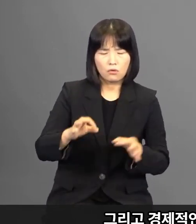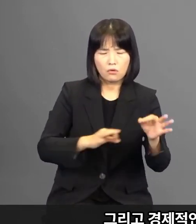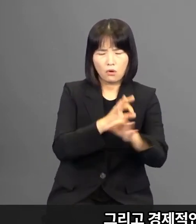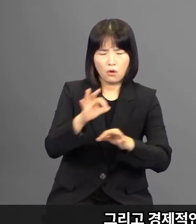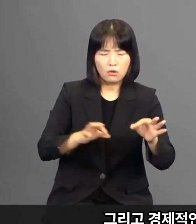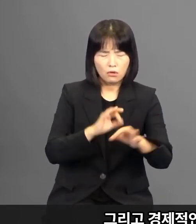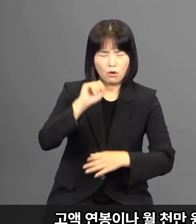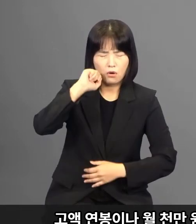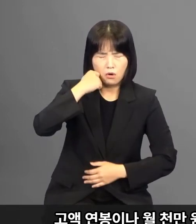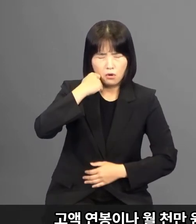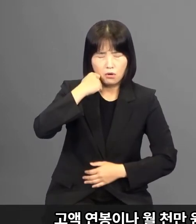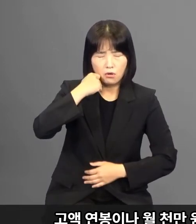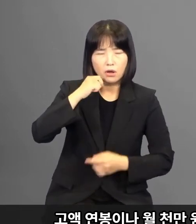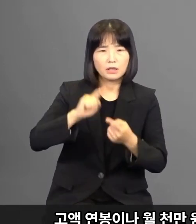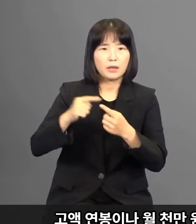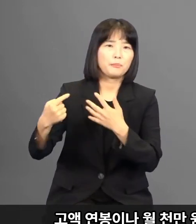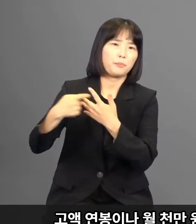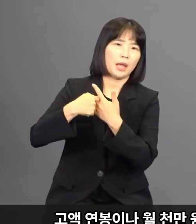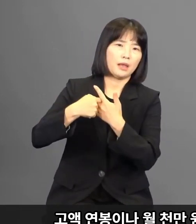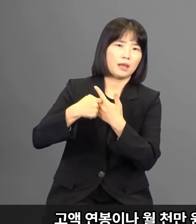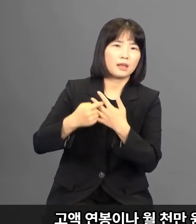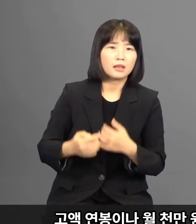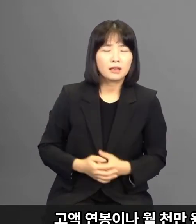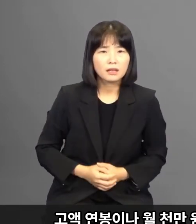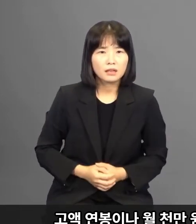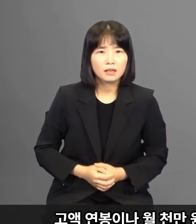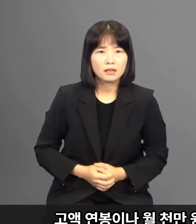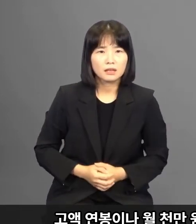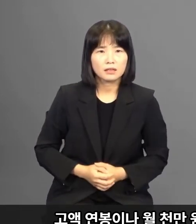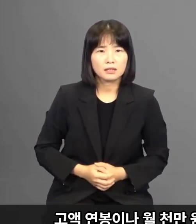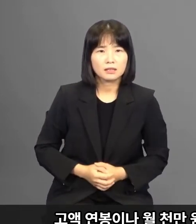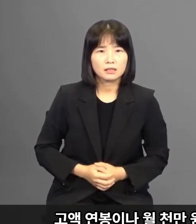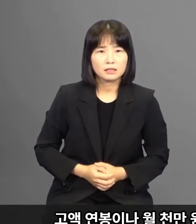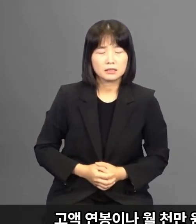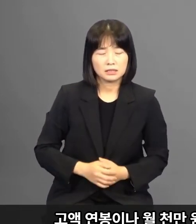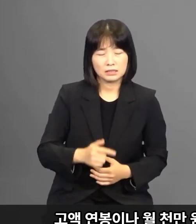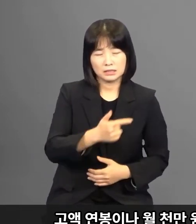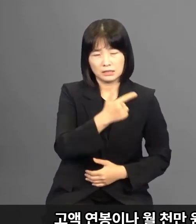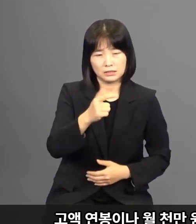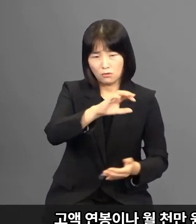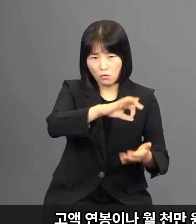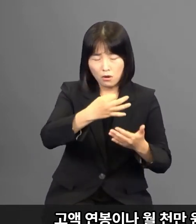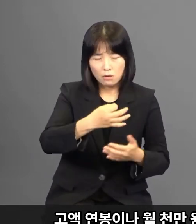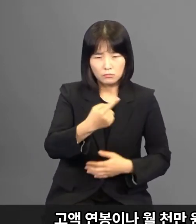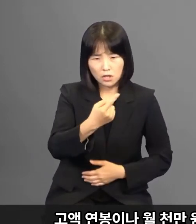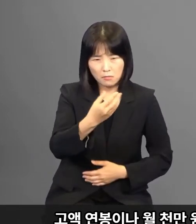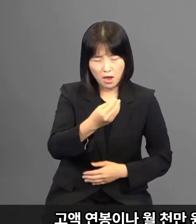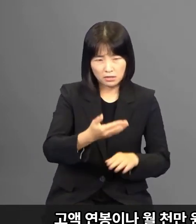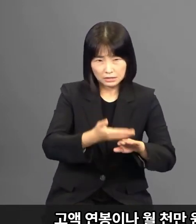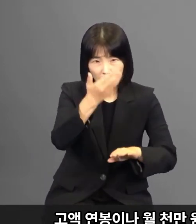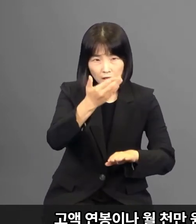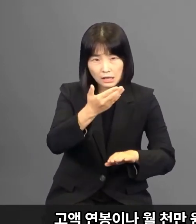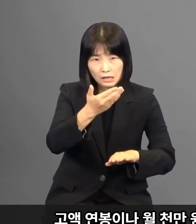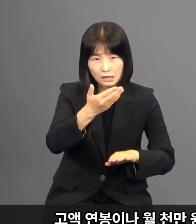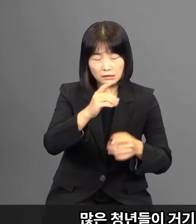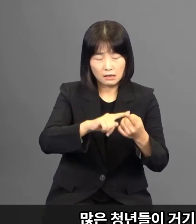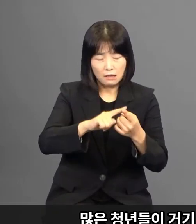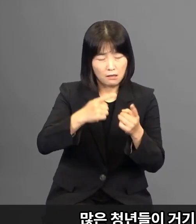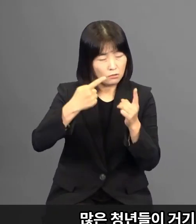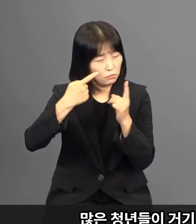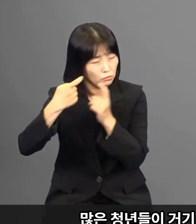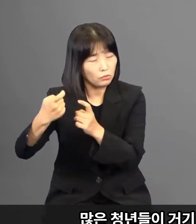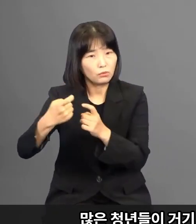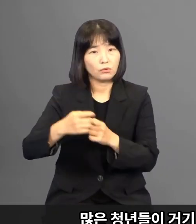있다는 것을 알고 이 고액 연봉이나 이런 월 1,000만 원 이상 이걸 가지고 유혹을 한 것이죠. 그러니까